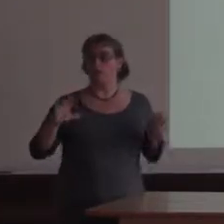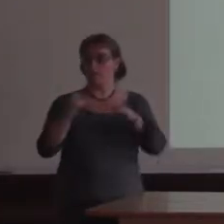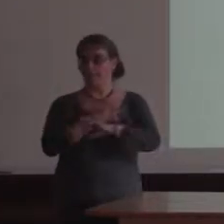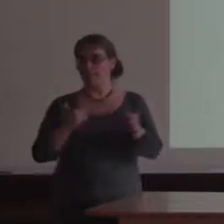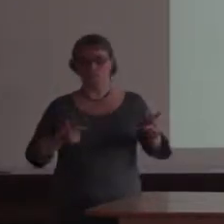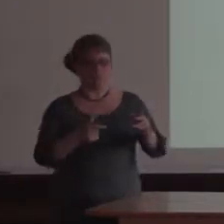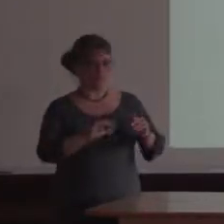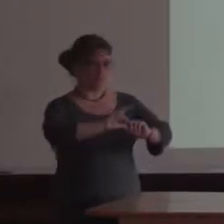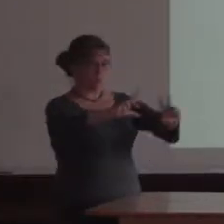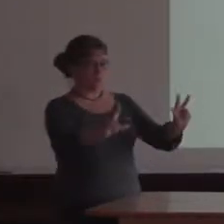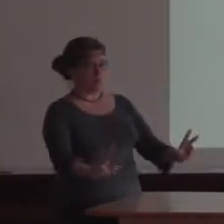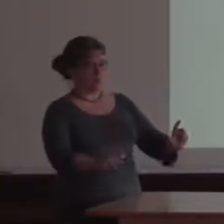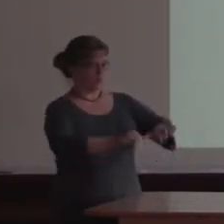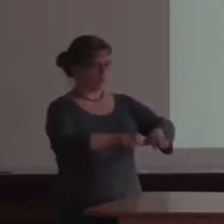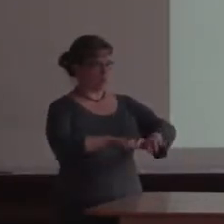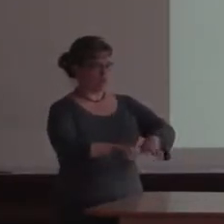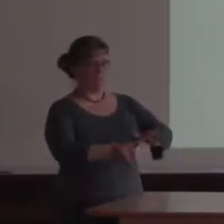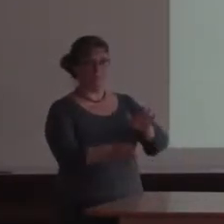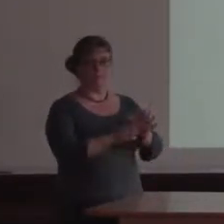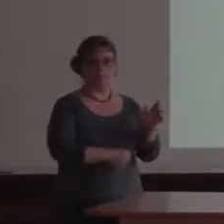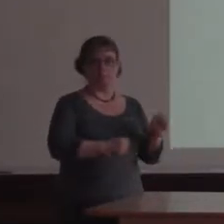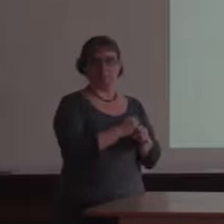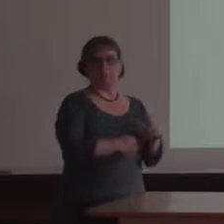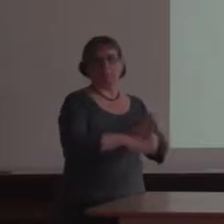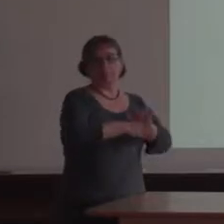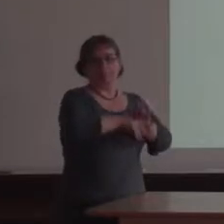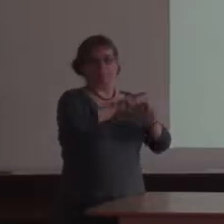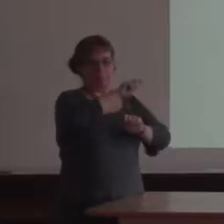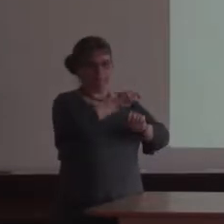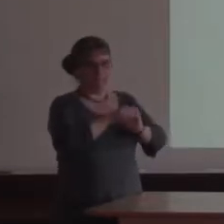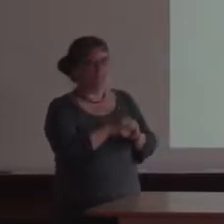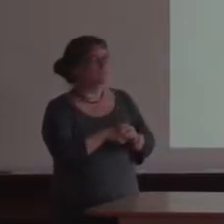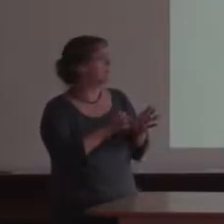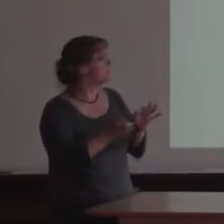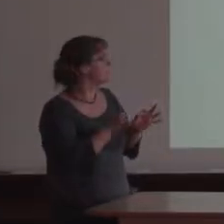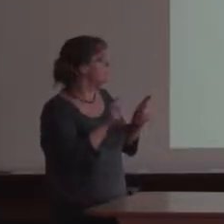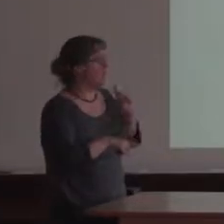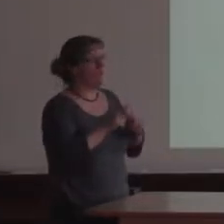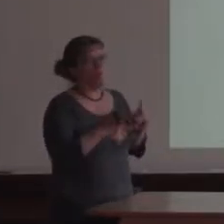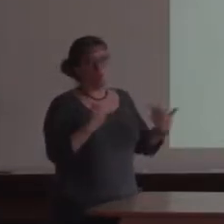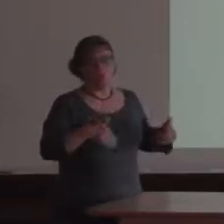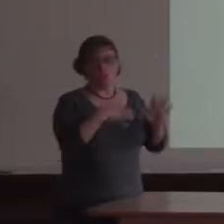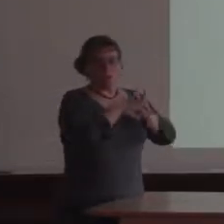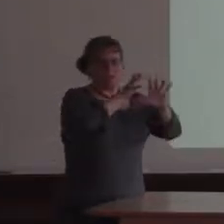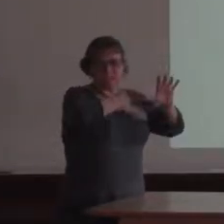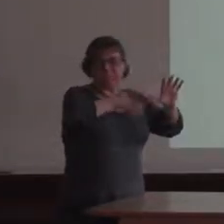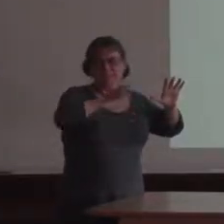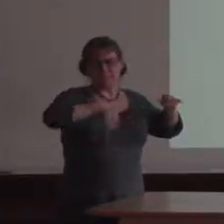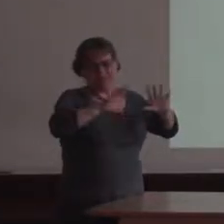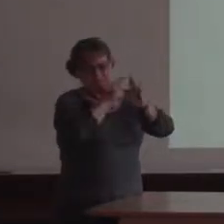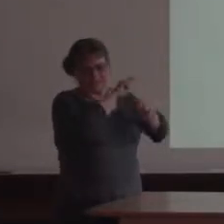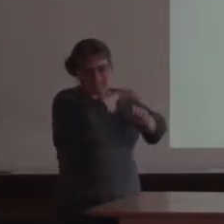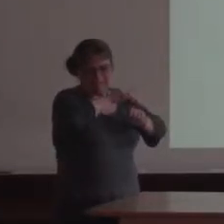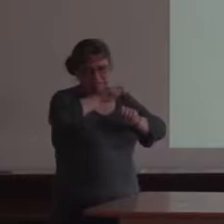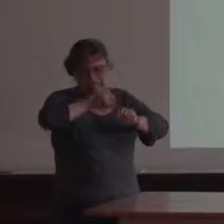on est dans notre terminal, on lance nos tests. Éventuellement, on est sur une grosse base de code, on a plein de tests, et l'ensemble des tests peut